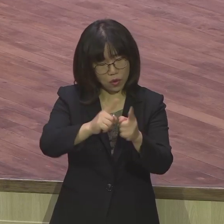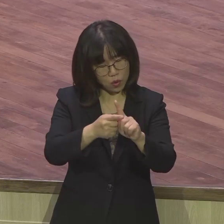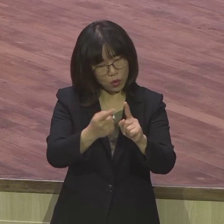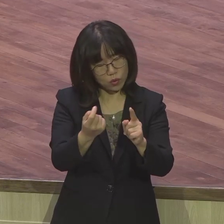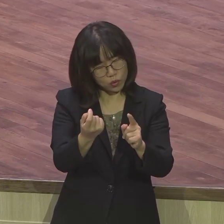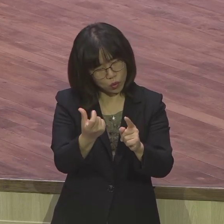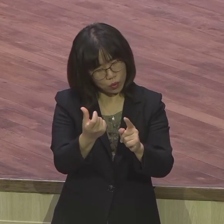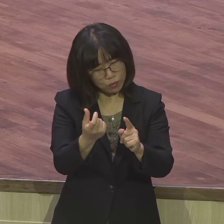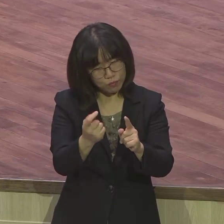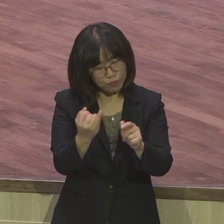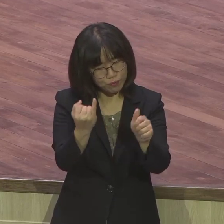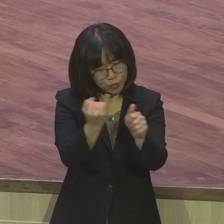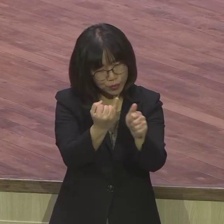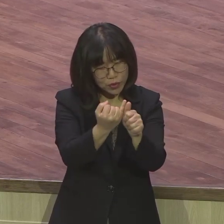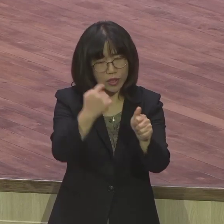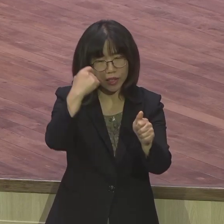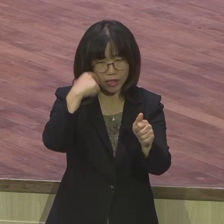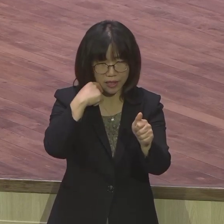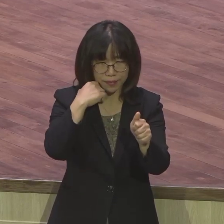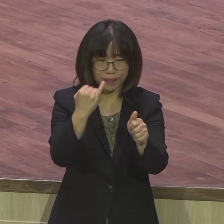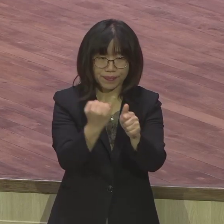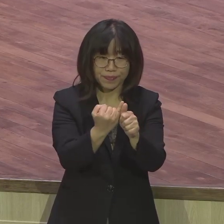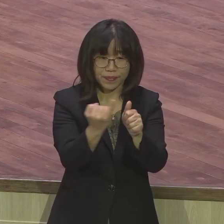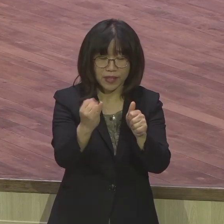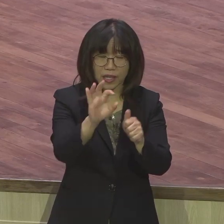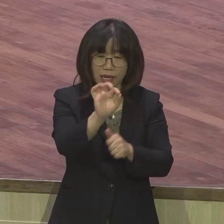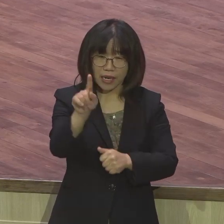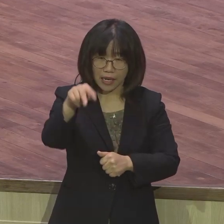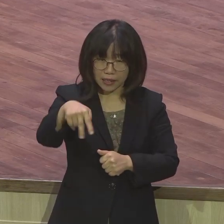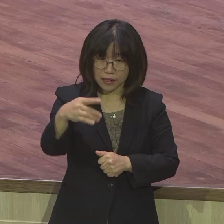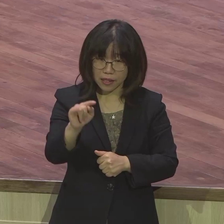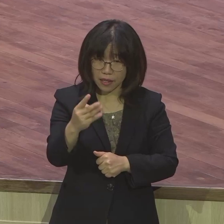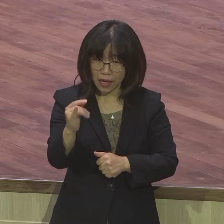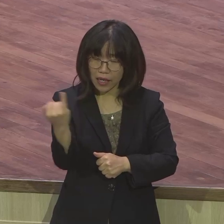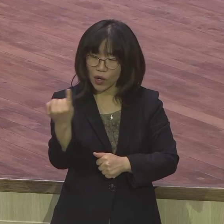그러니까 아세라는 여신을 말하고 있어요. 여신.